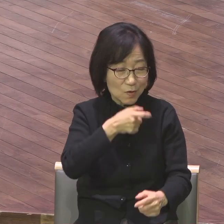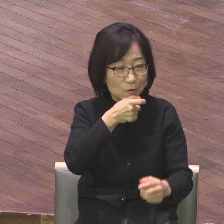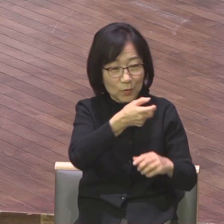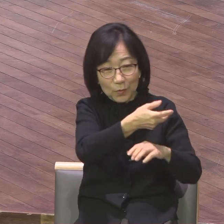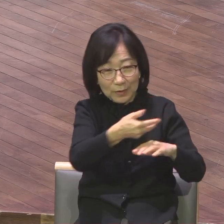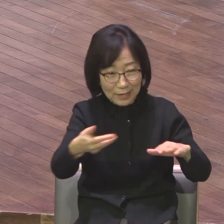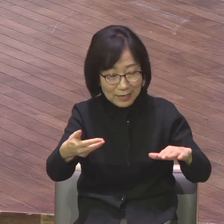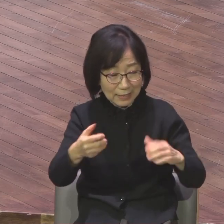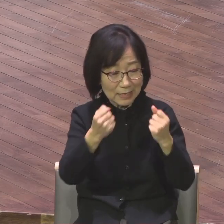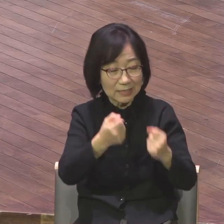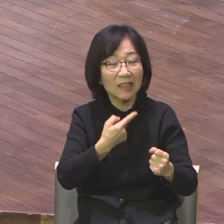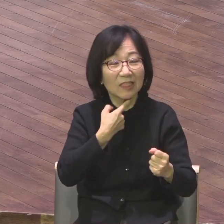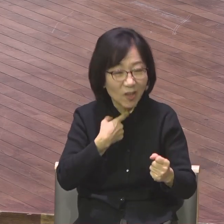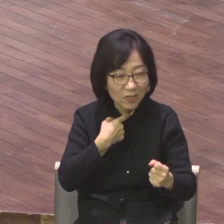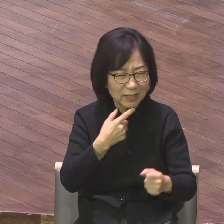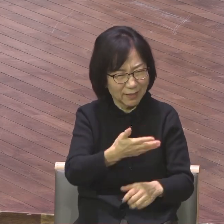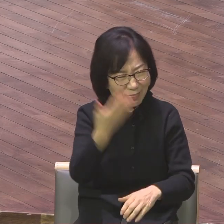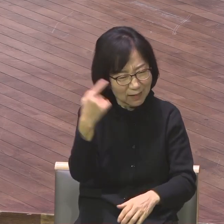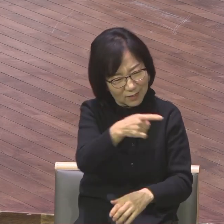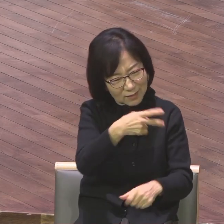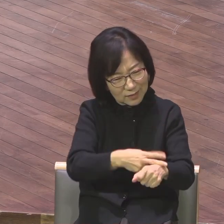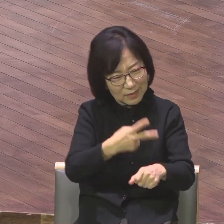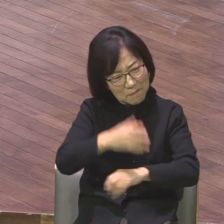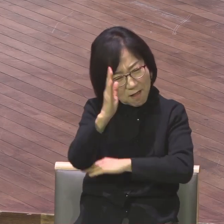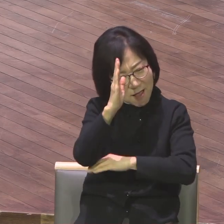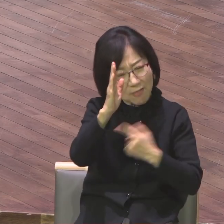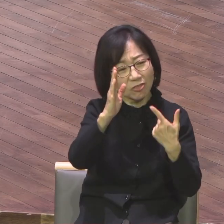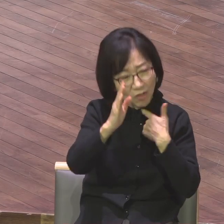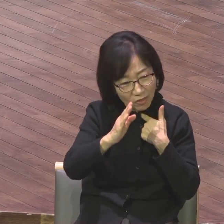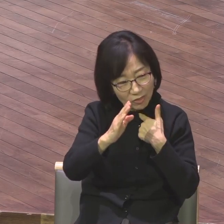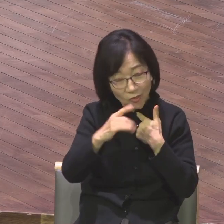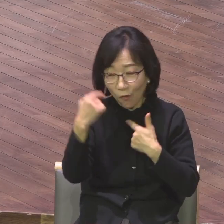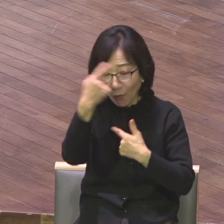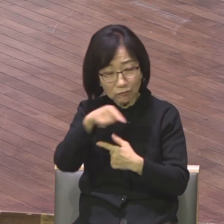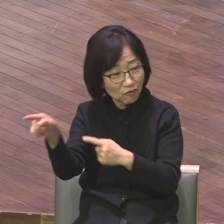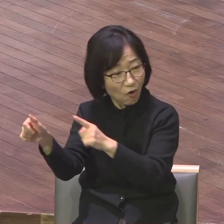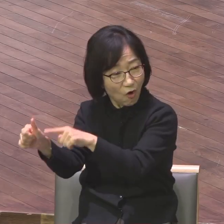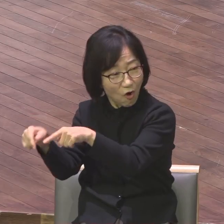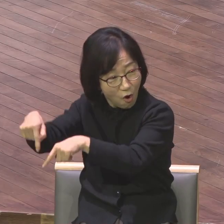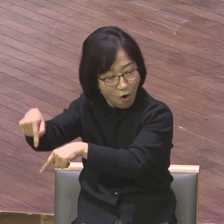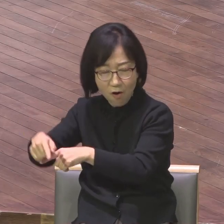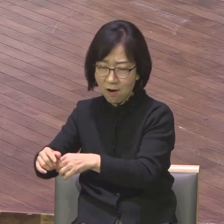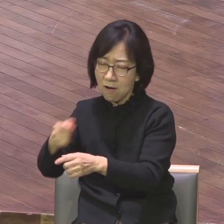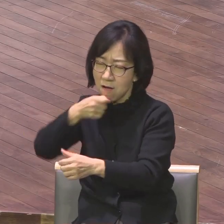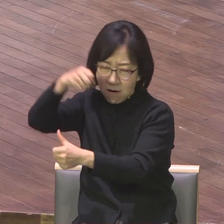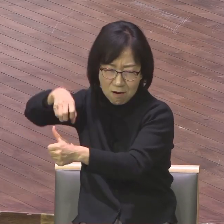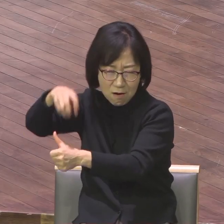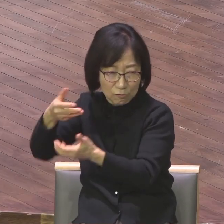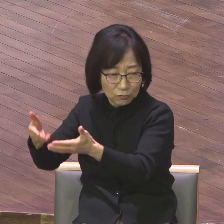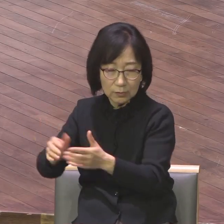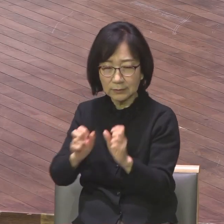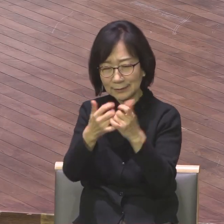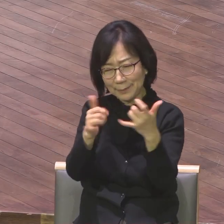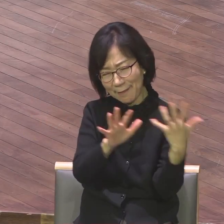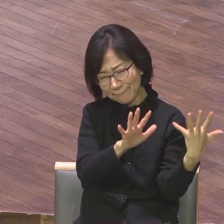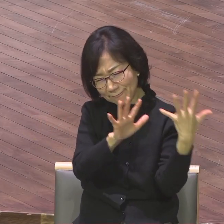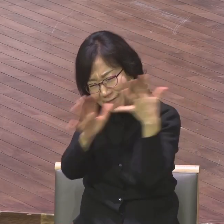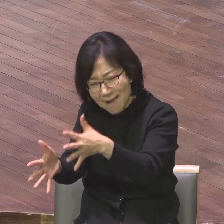이 곧 선생님이 정언하시던 이가 세례를 베풀매 사람이 다 그에게로 가더이다.